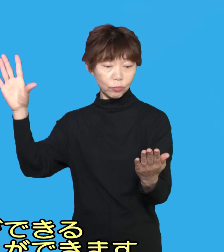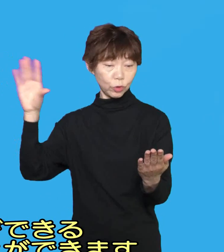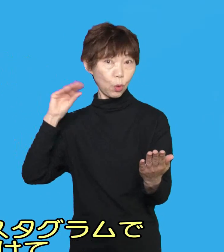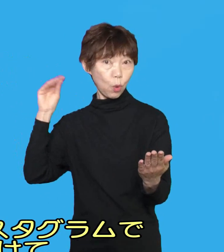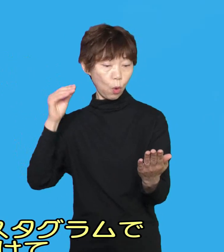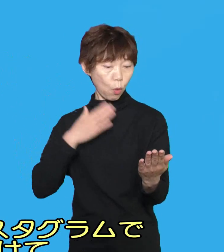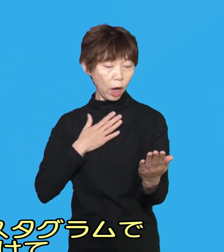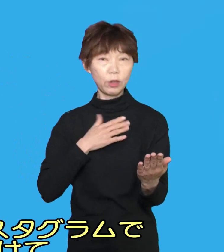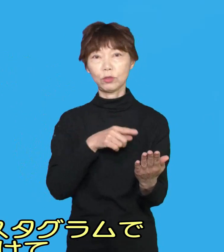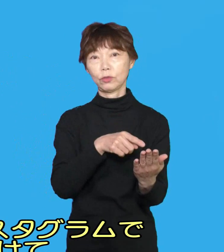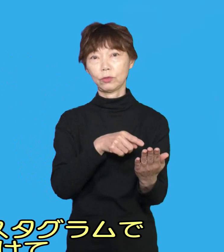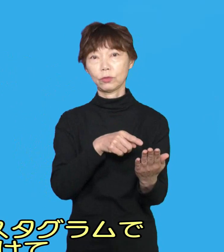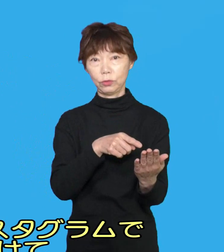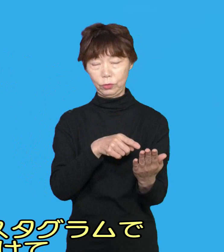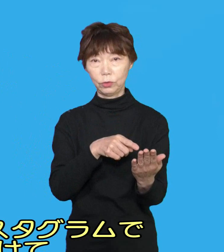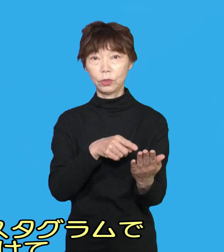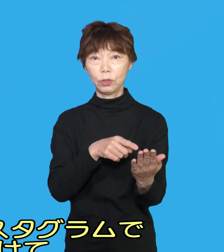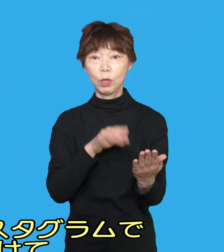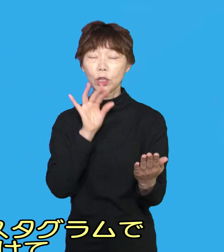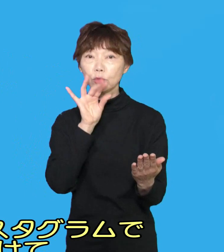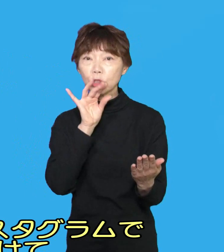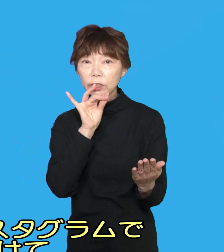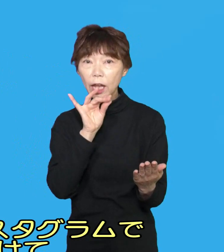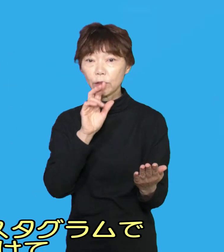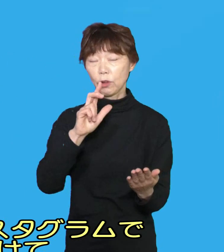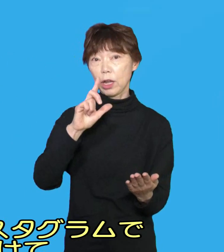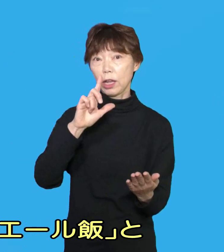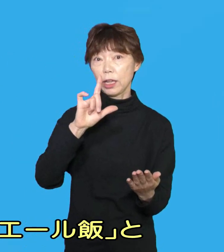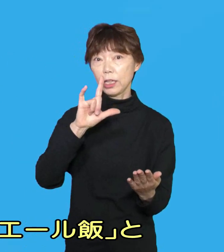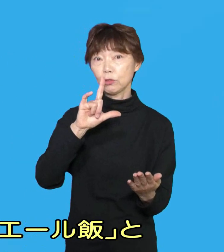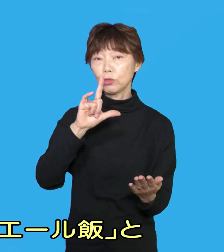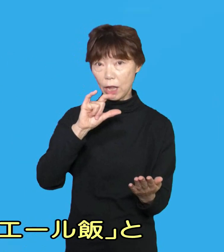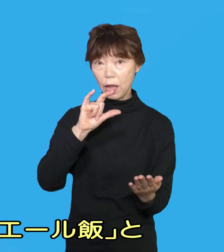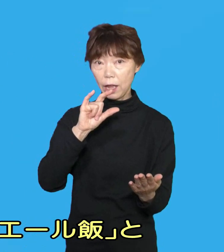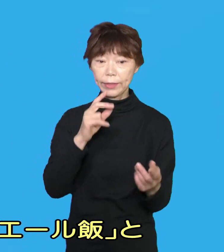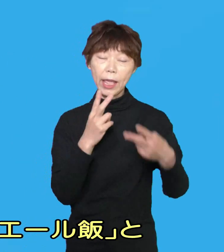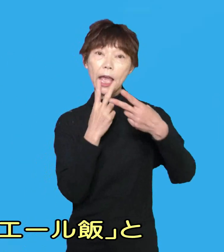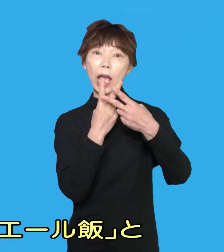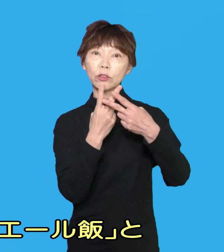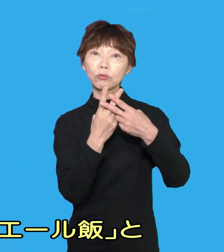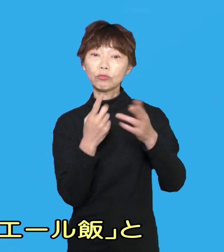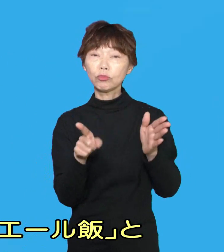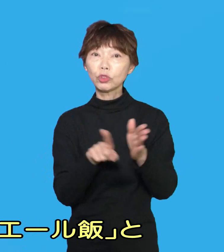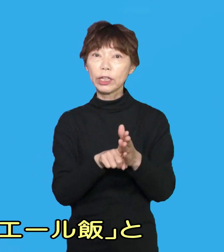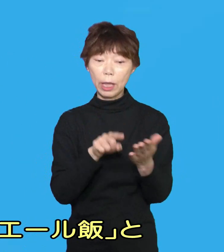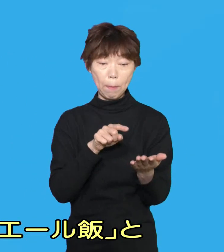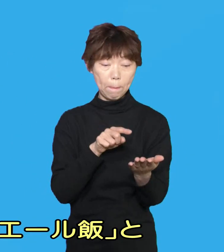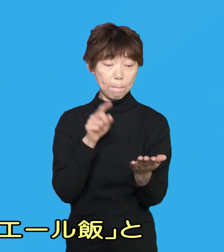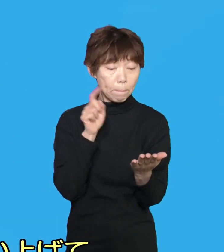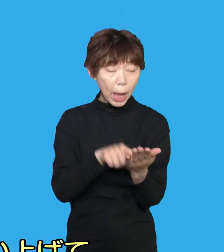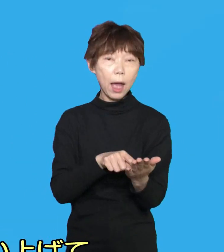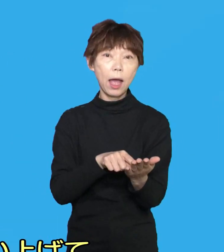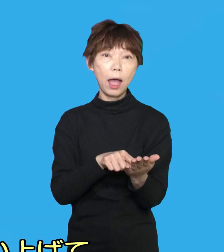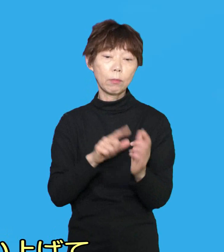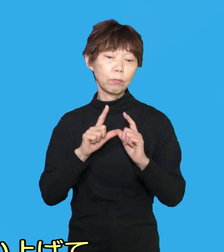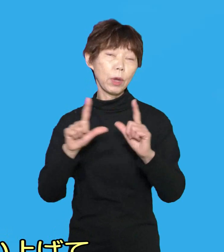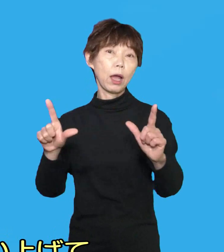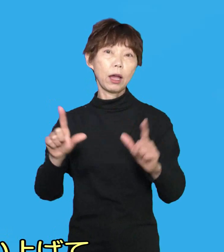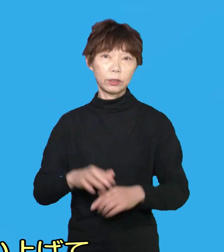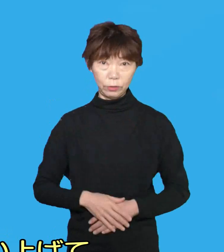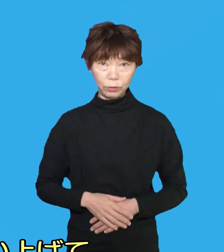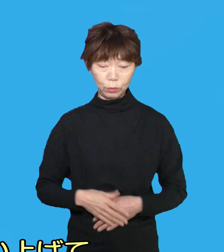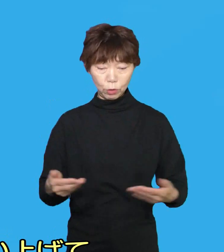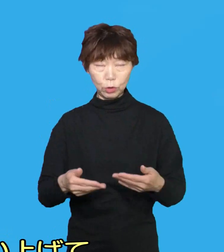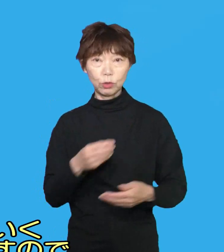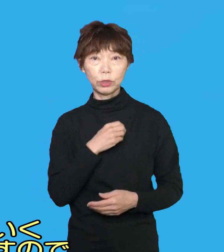ます。でこの Twitter とか Instagram でハッシュタグをつけて、テイクアウト堺エール飯と載せていただくと、職員がそれ